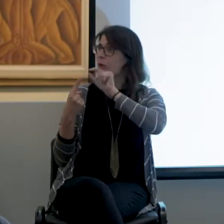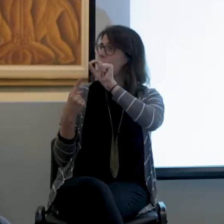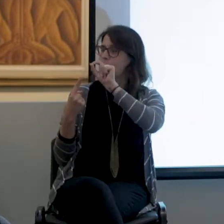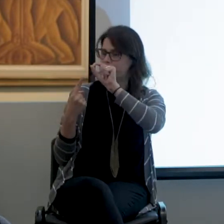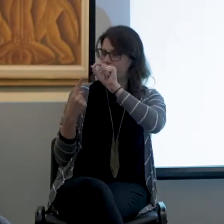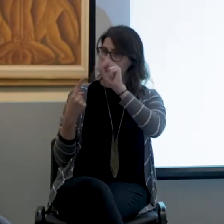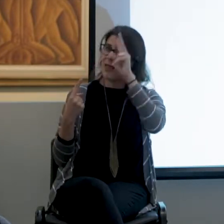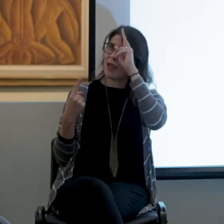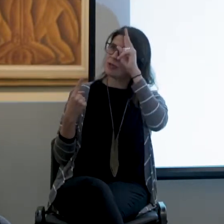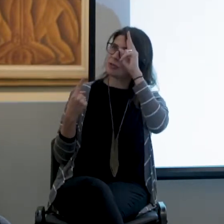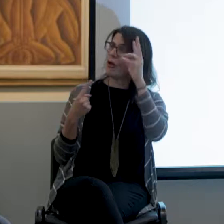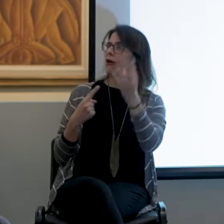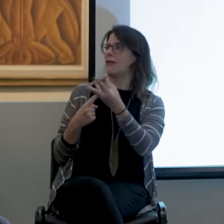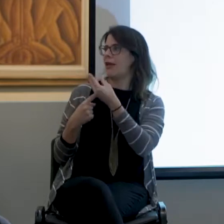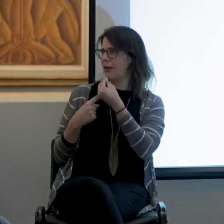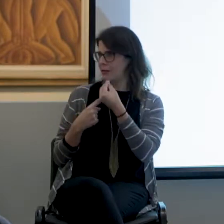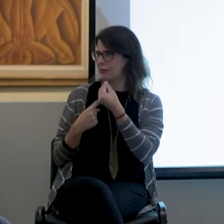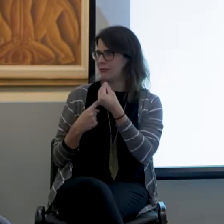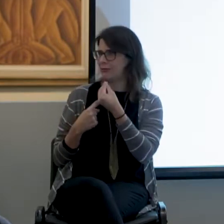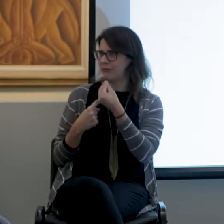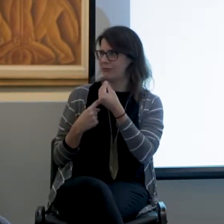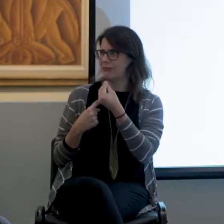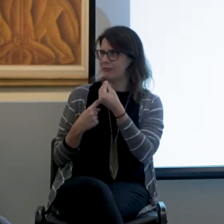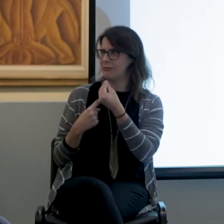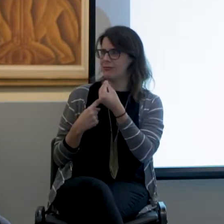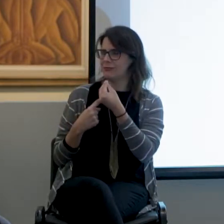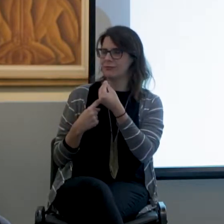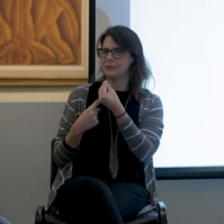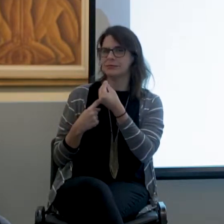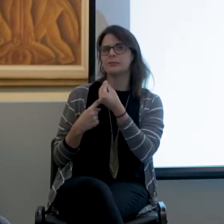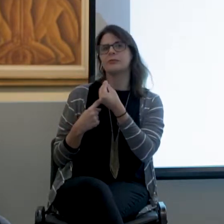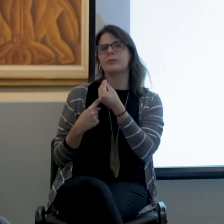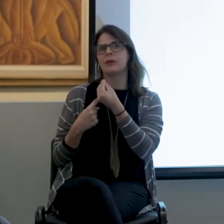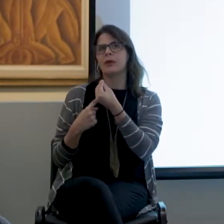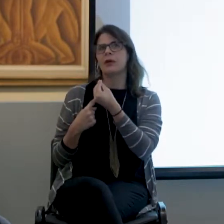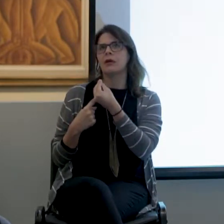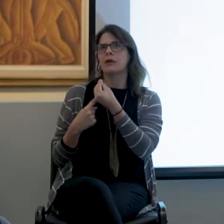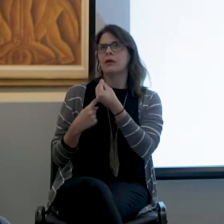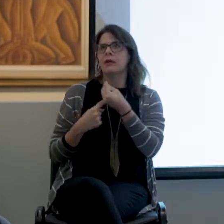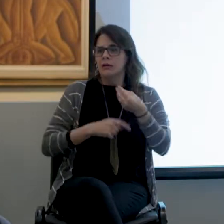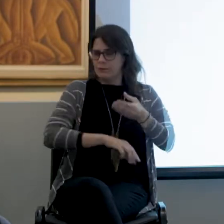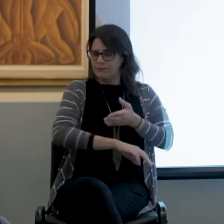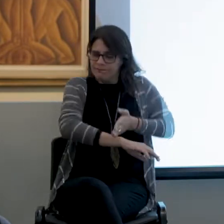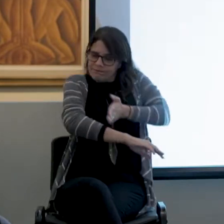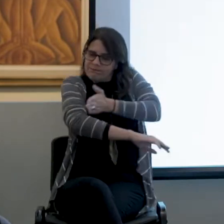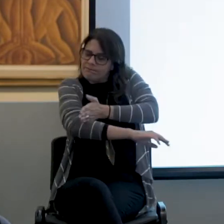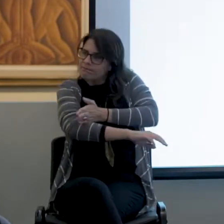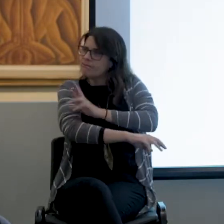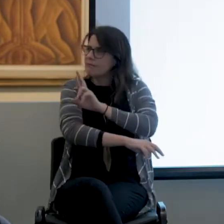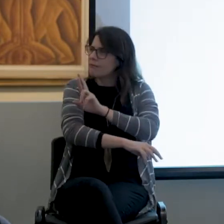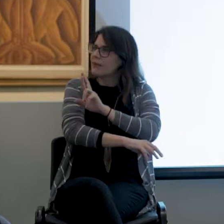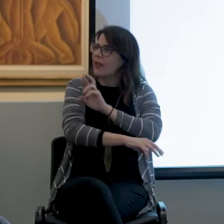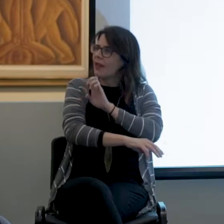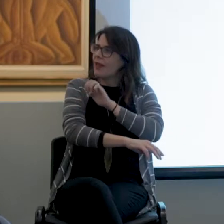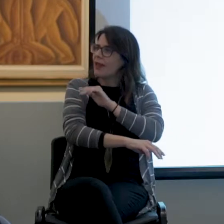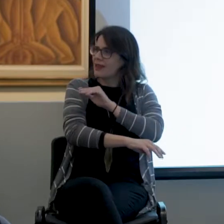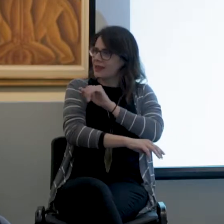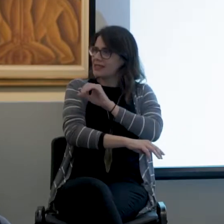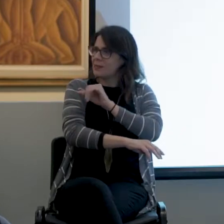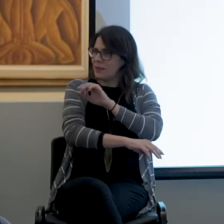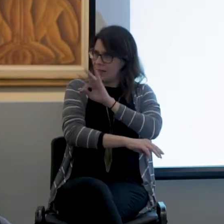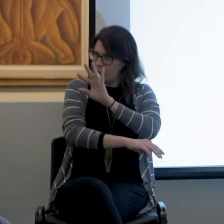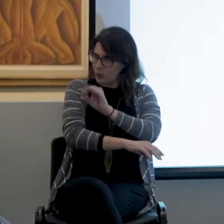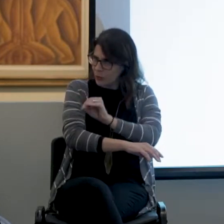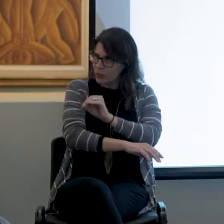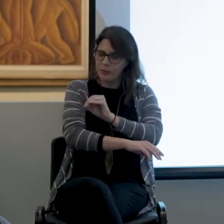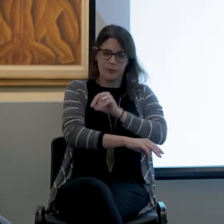só começa a ter sentido no fim do Renascimento, no começo do mundo moderno. Até então, a ideia de ter